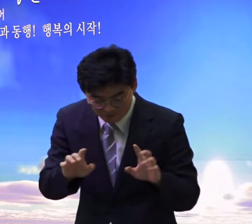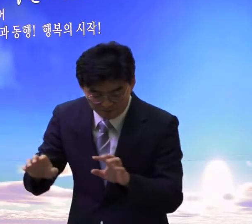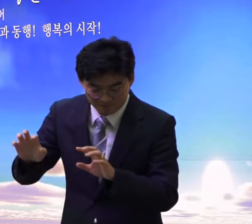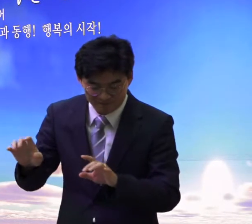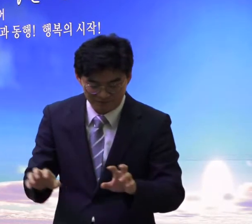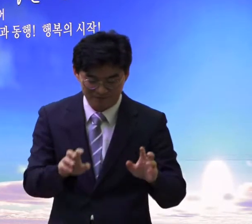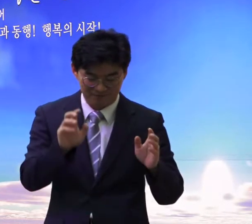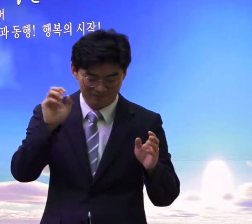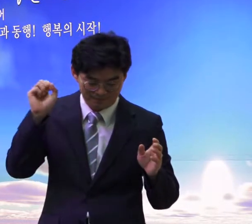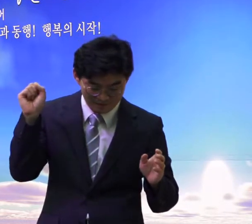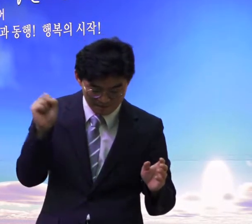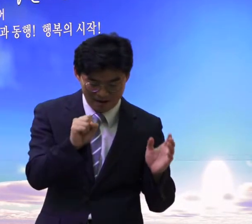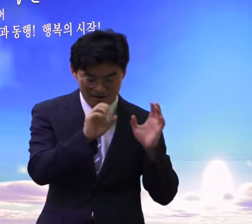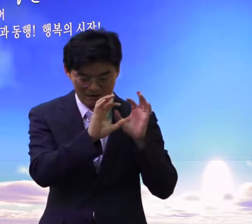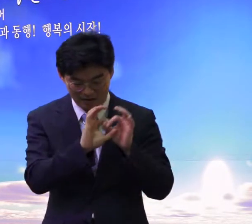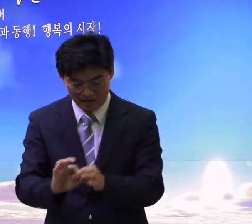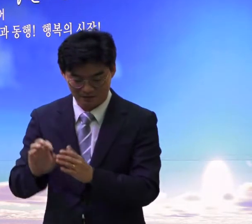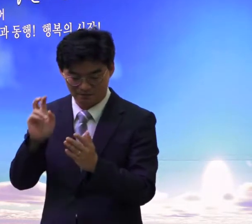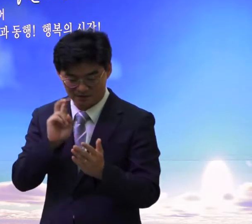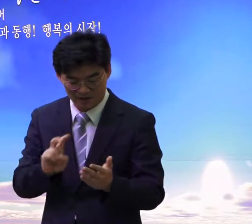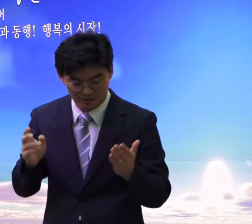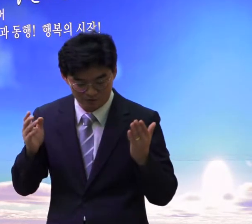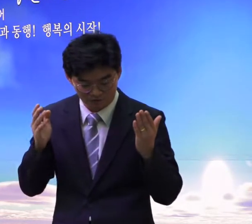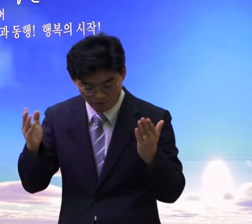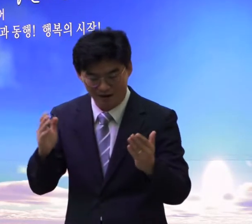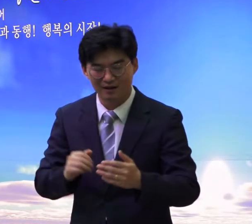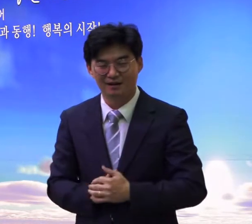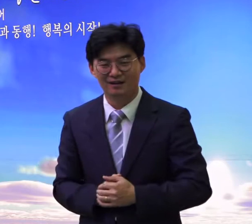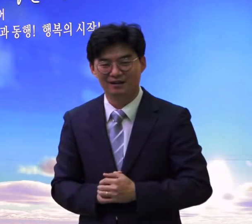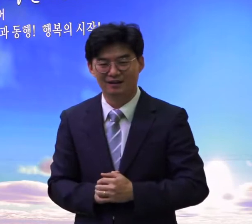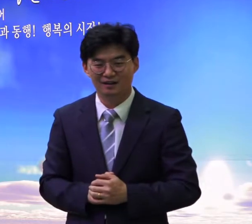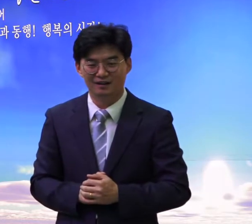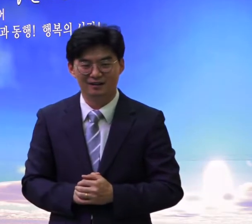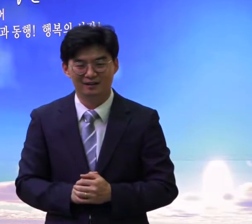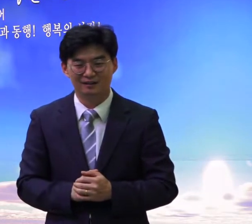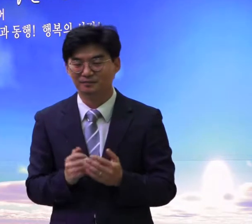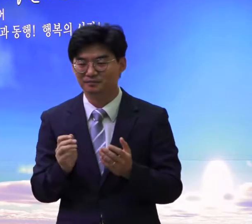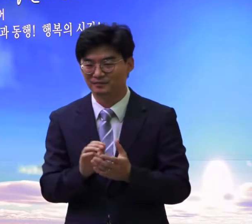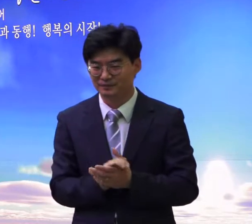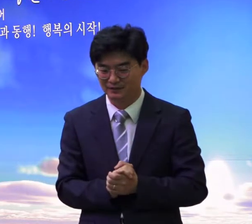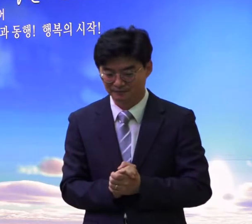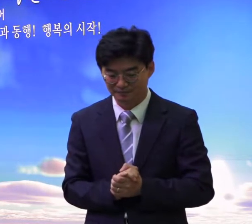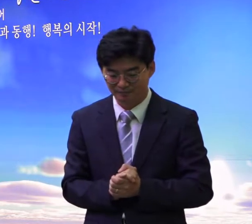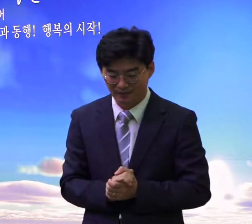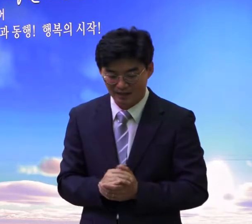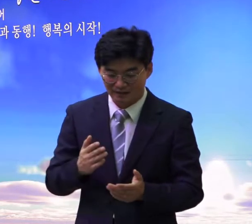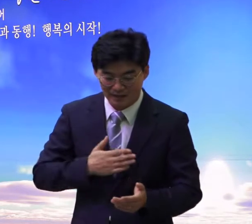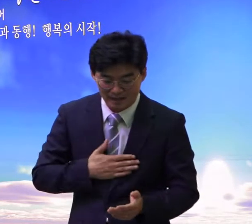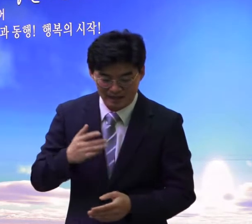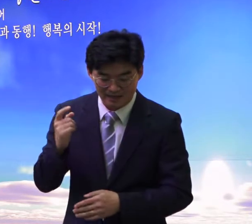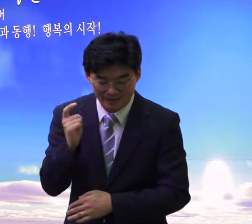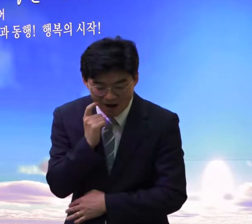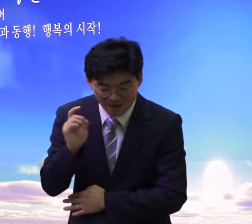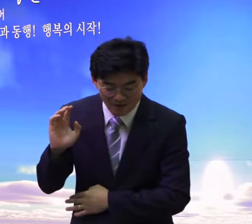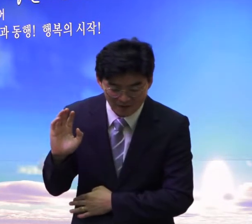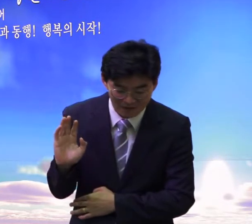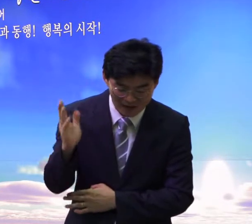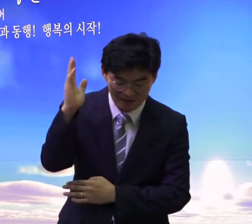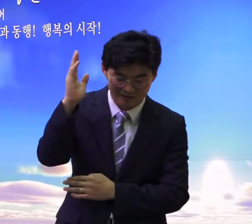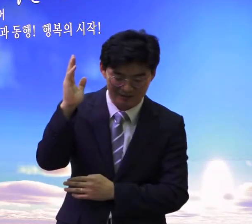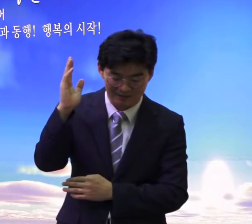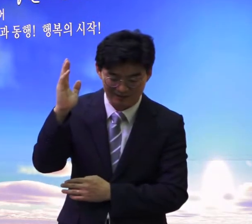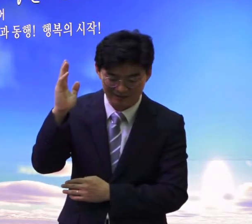수금아 깰지어다. 내가 새벽을 깨우리로다. 아멘. 내 영광아 깰지어다.